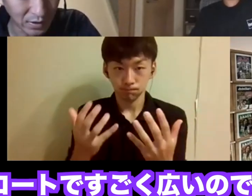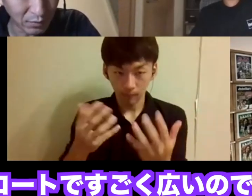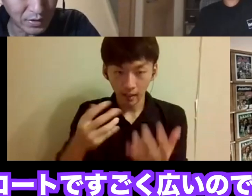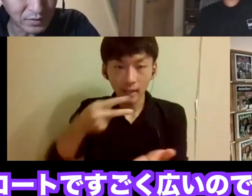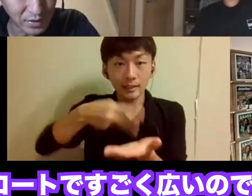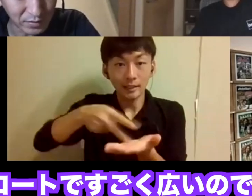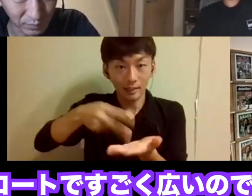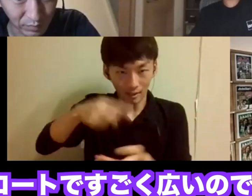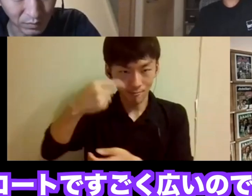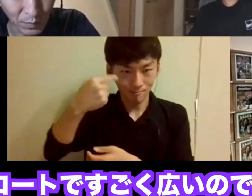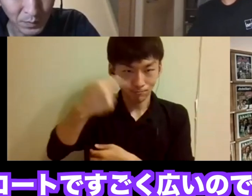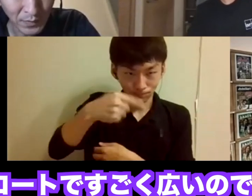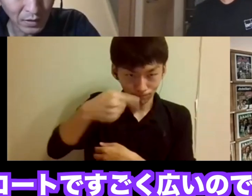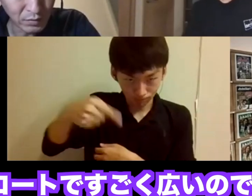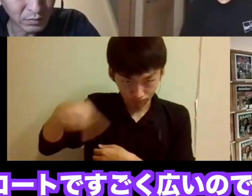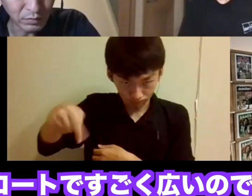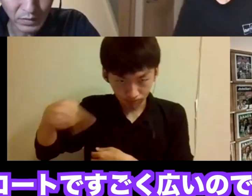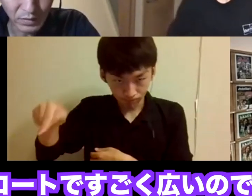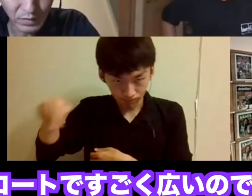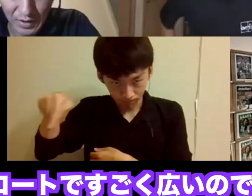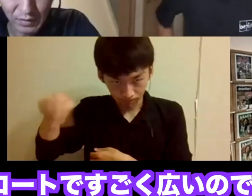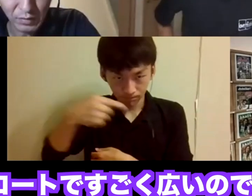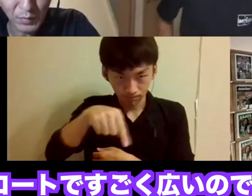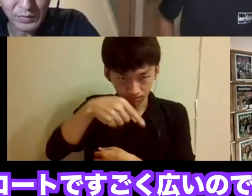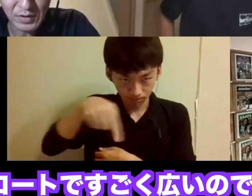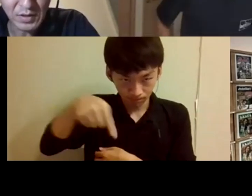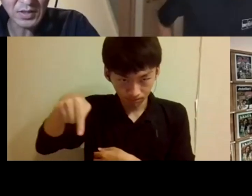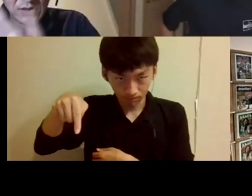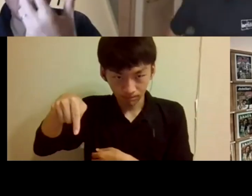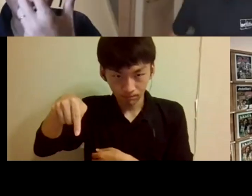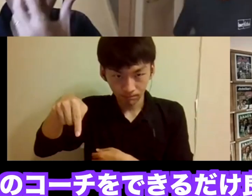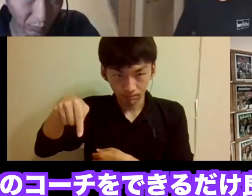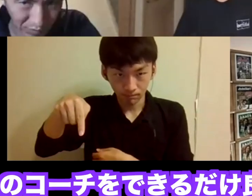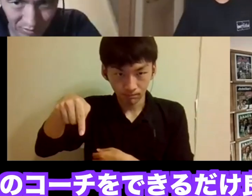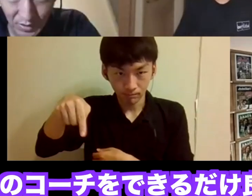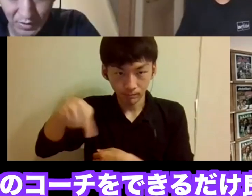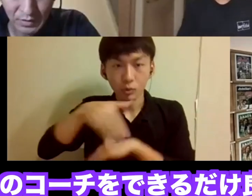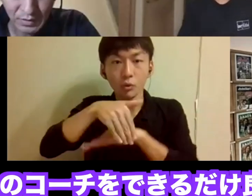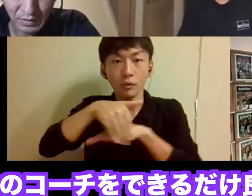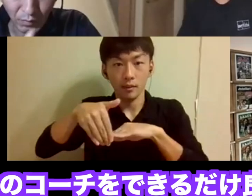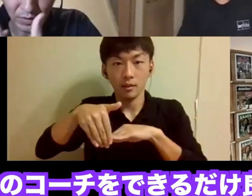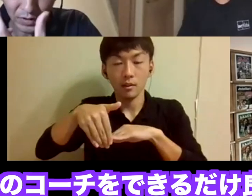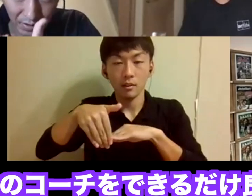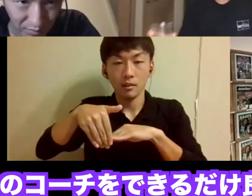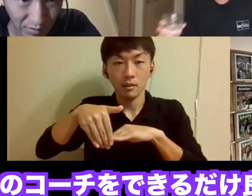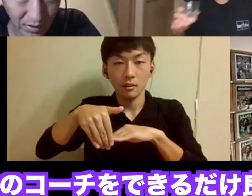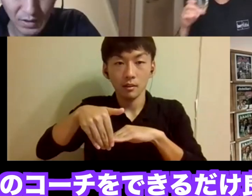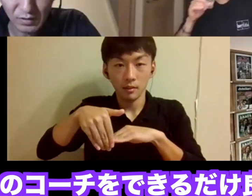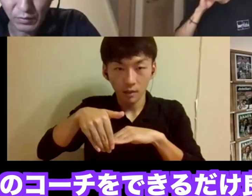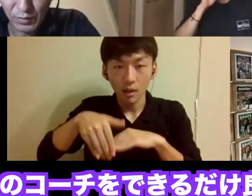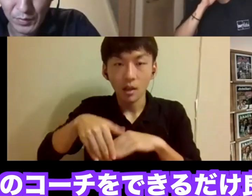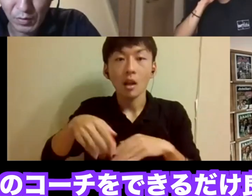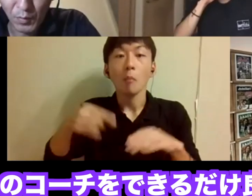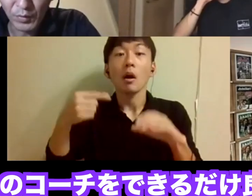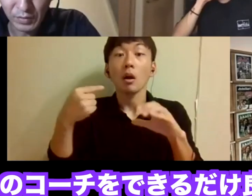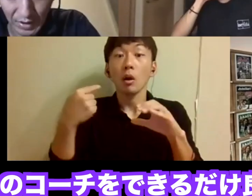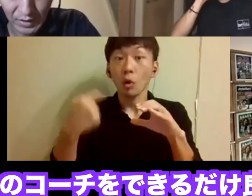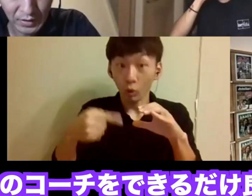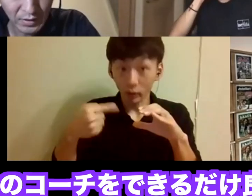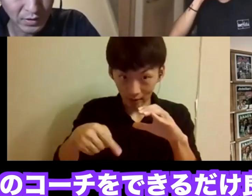育成するということが僕ができると思っていてじゃあそのコーチをできるだけいいとを呼び込もうとか